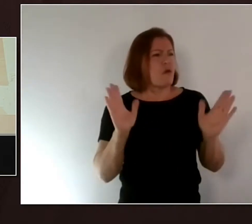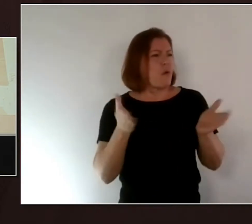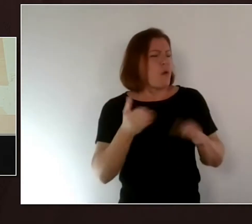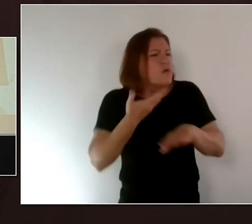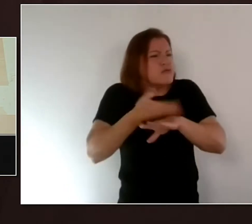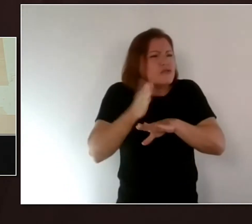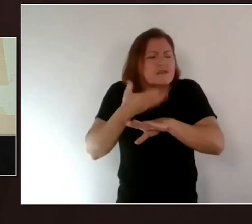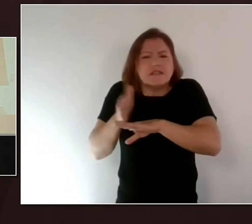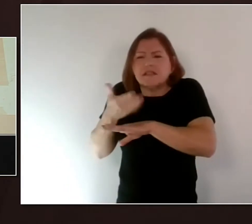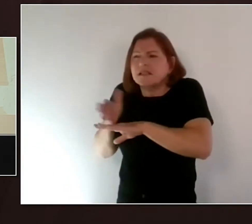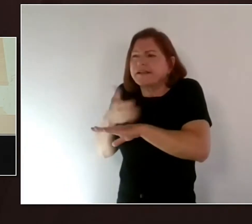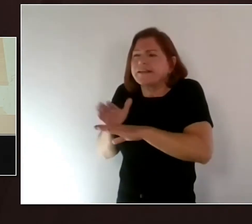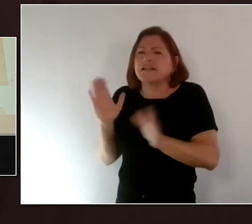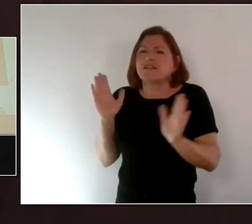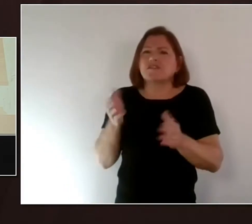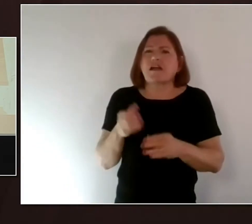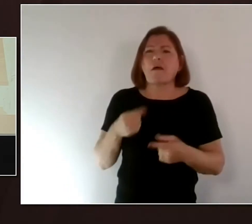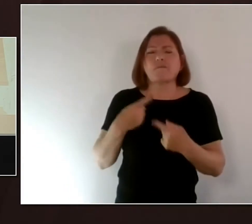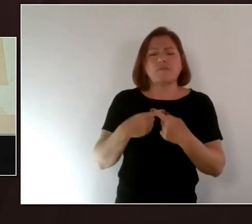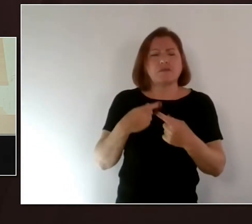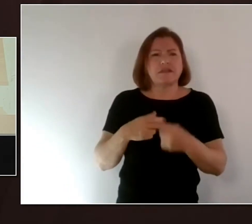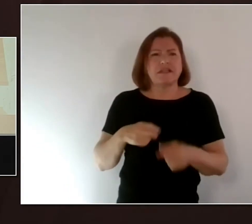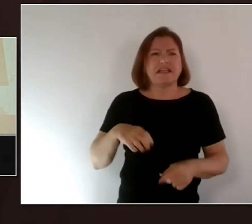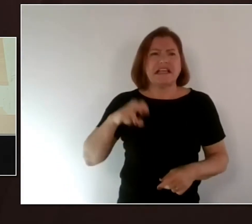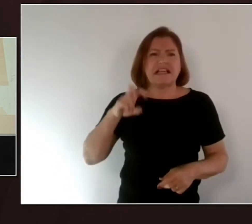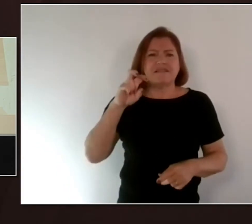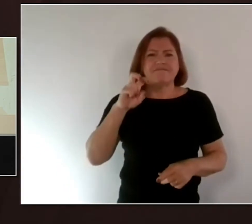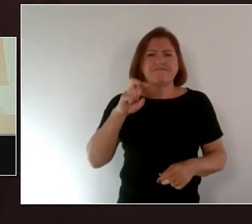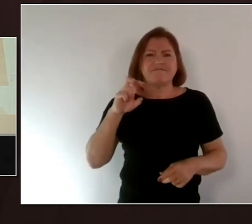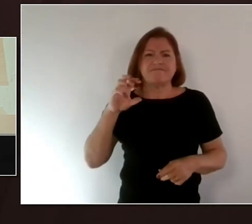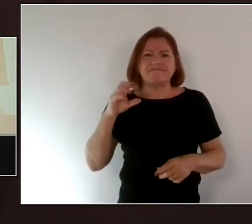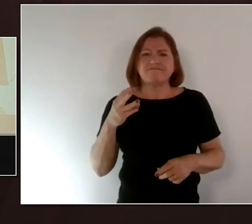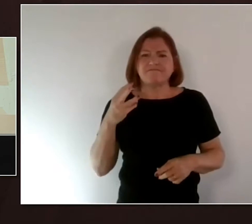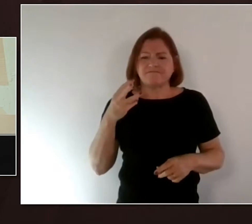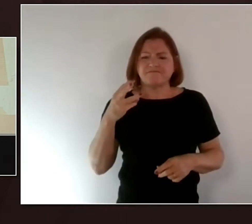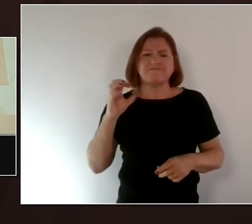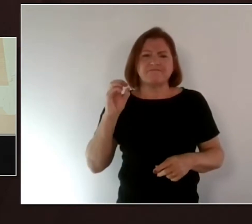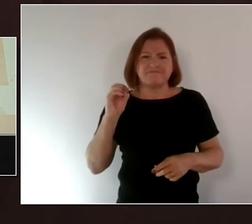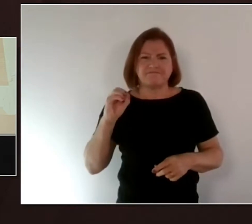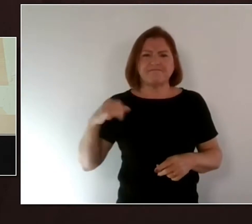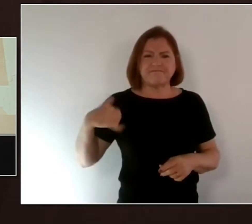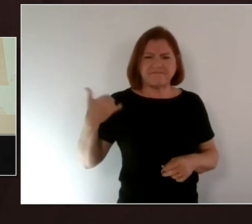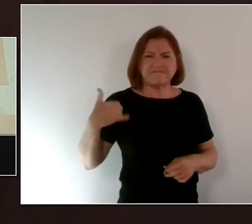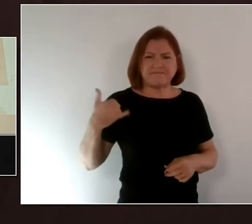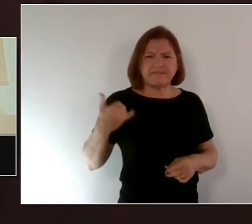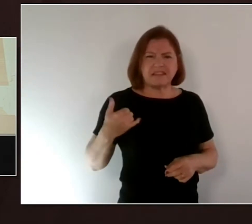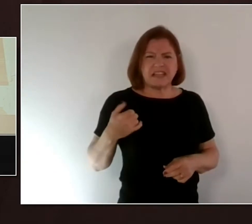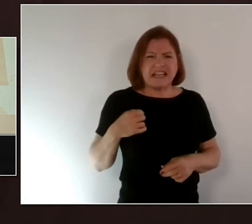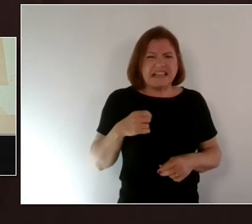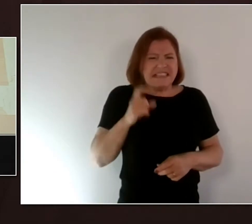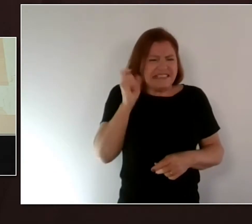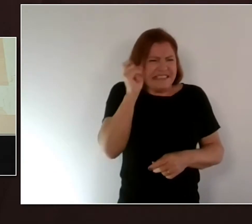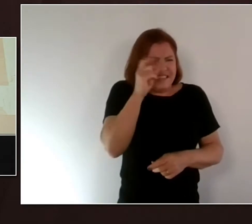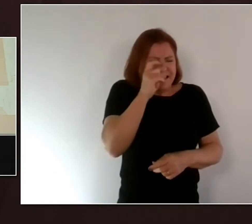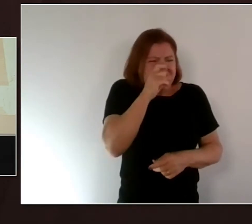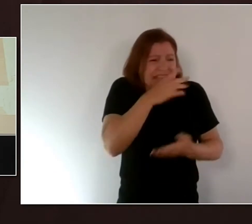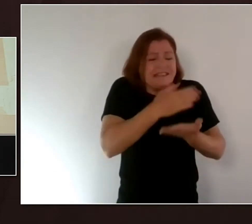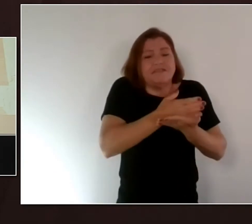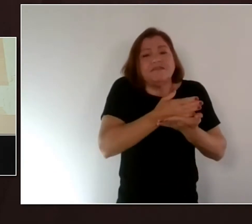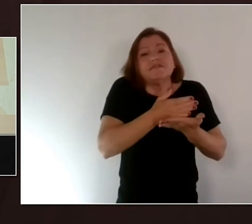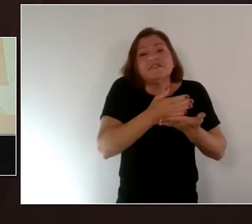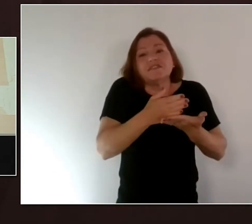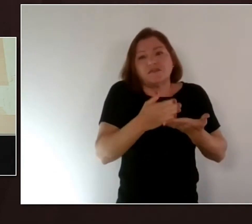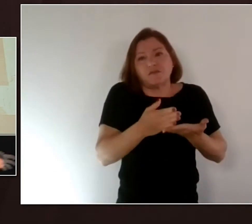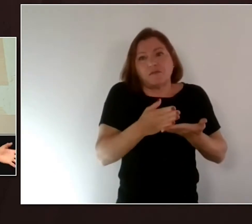difícil para ela começar, não é mesmo? Então melhor, irmão, a gente começar logo com nossos jovens, adolescentes,